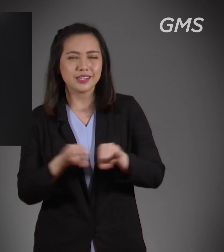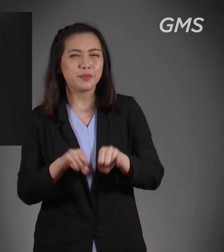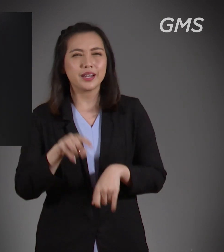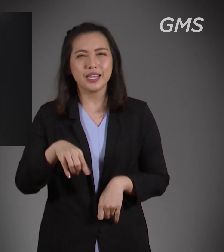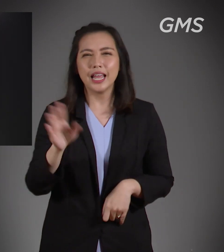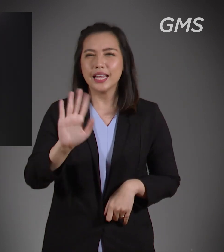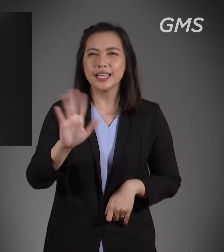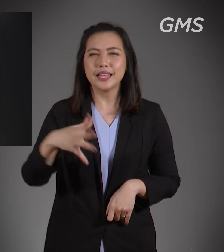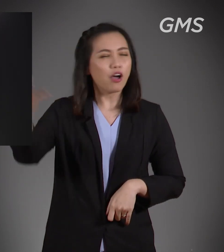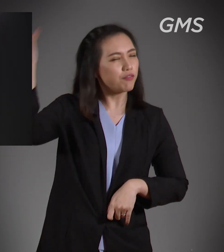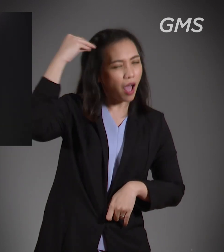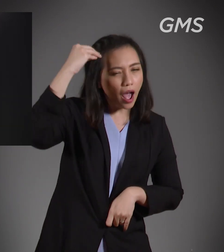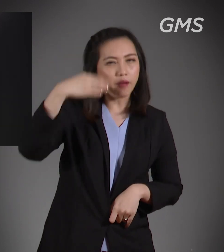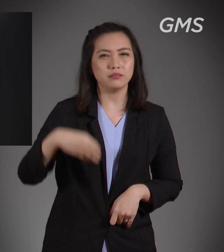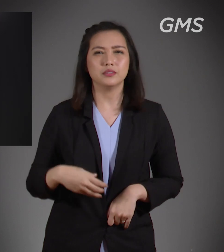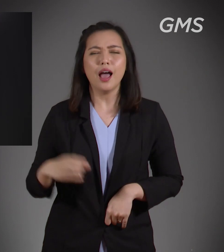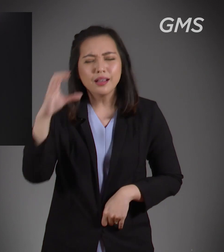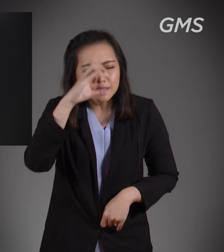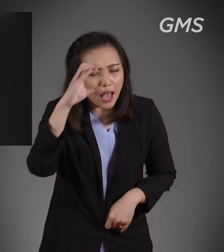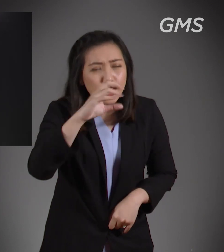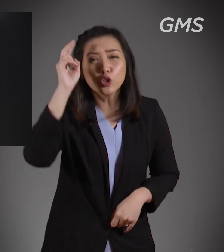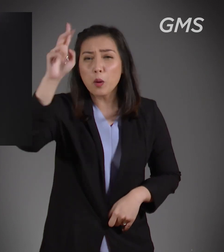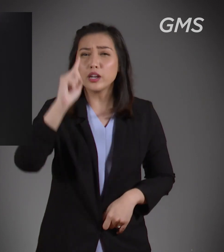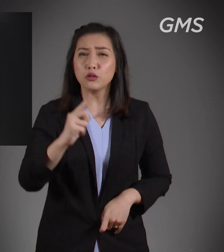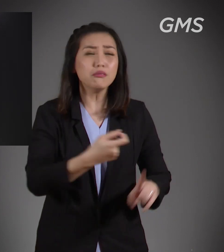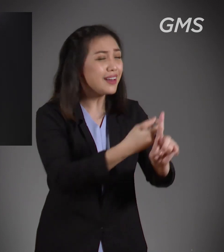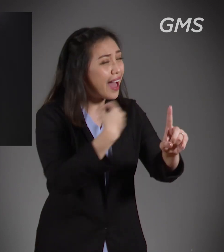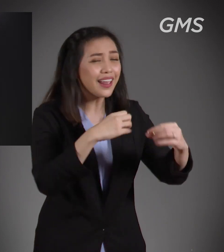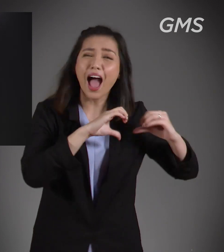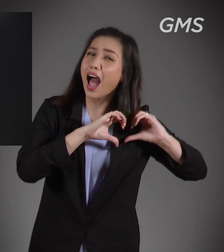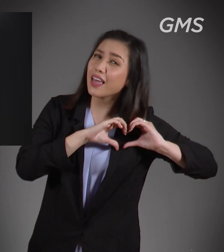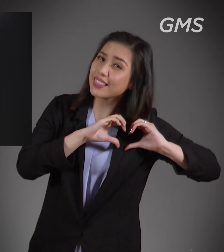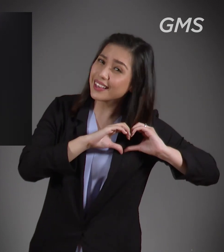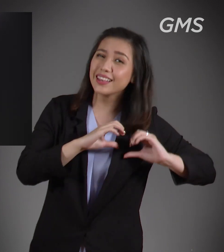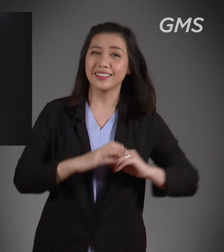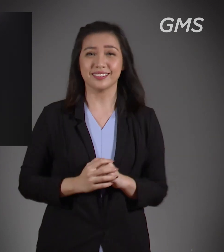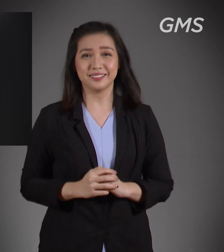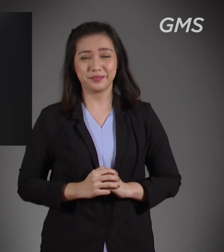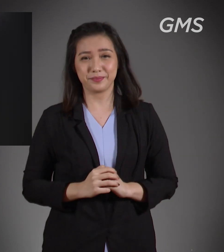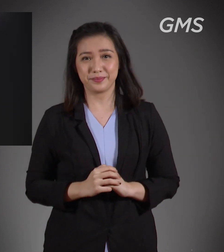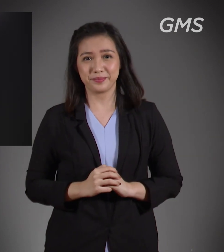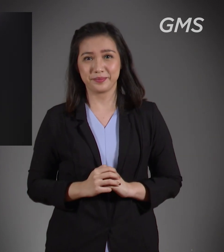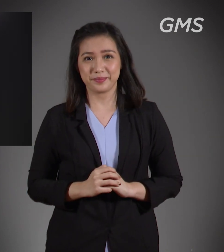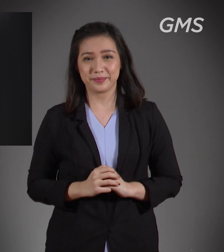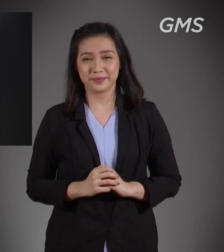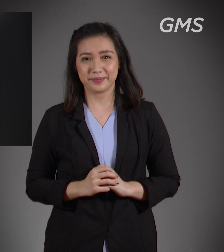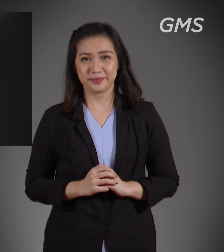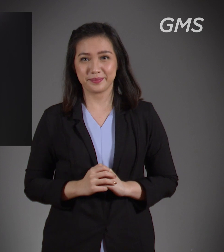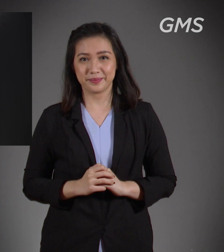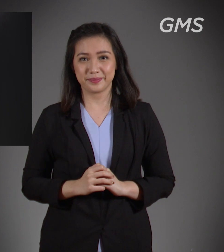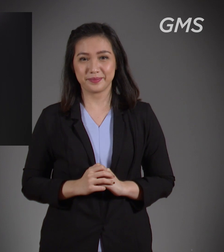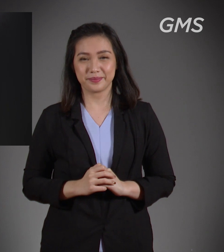mencari Tuhan. Itu keluar dari hatinya yang Tuhan, I want to know you. It never happened to him, it never occurred in his